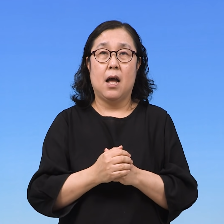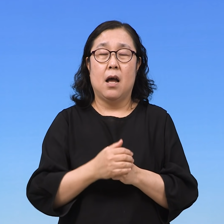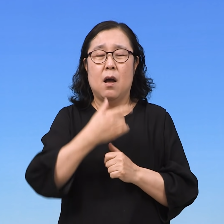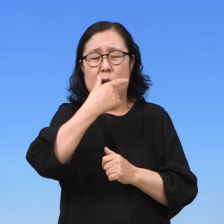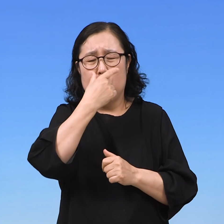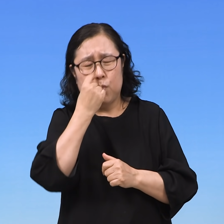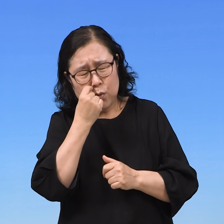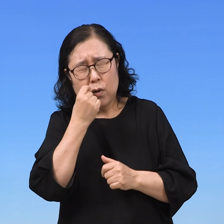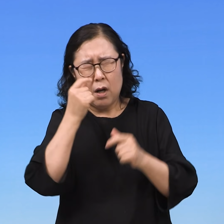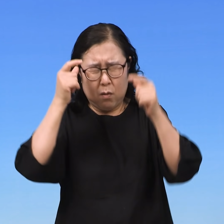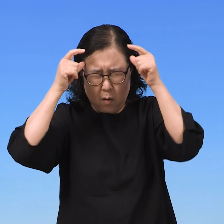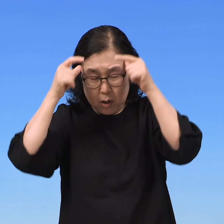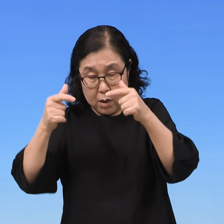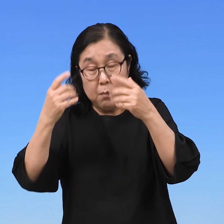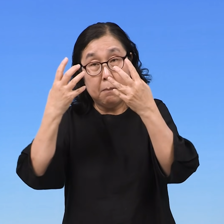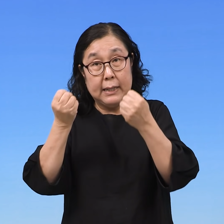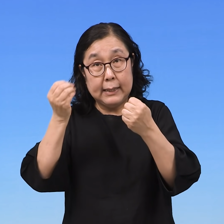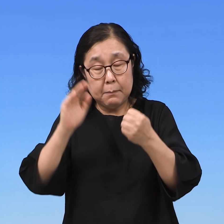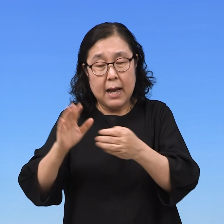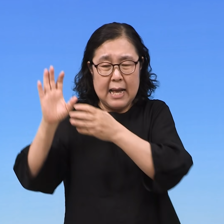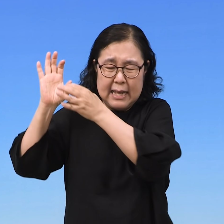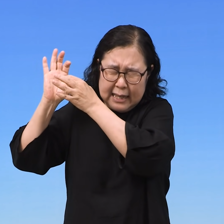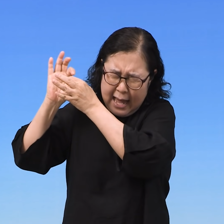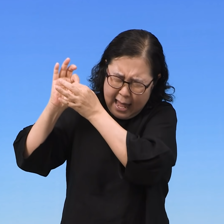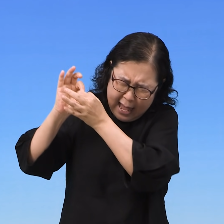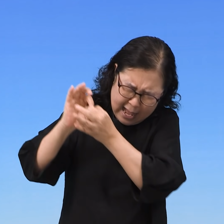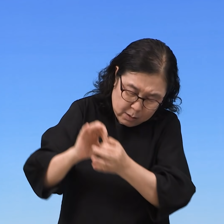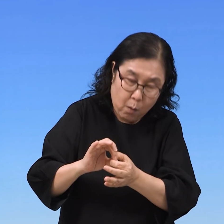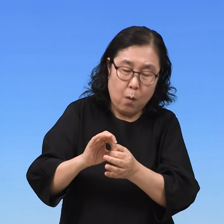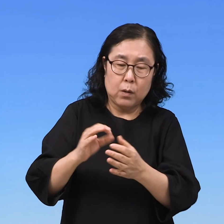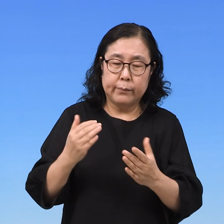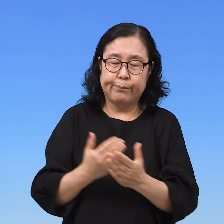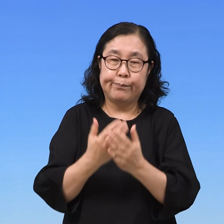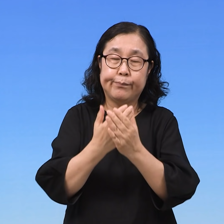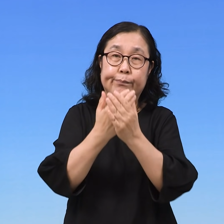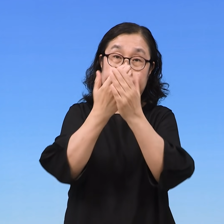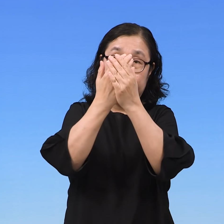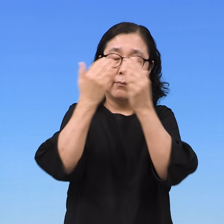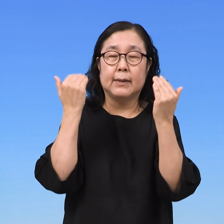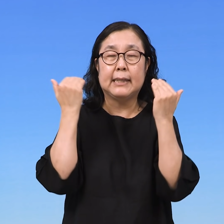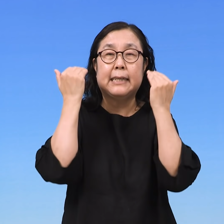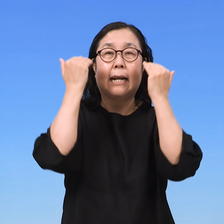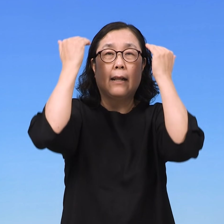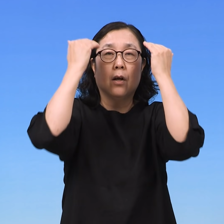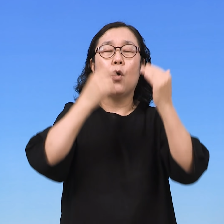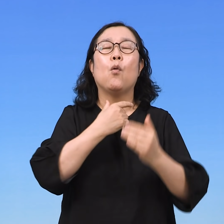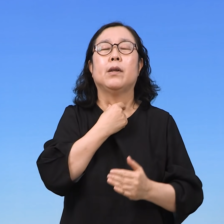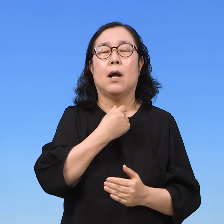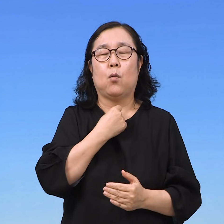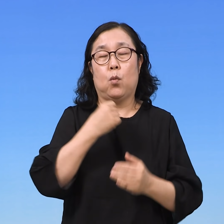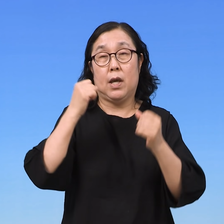많은 인생을 할지라도 지속적으로 자라가는 겁니다. 지속적으로.